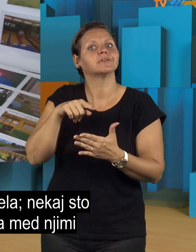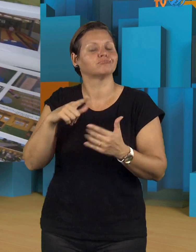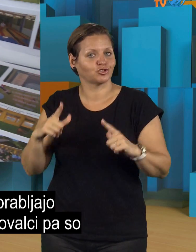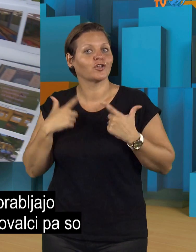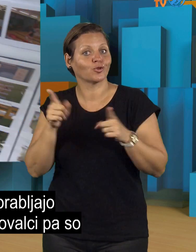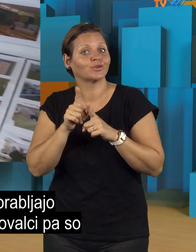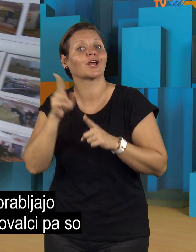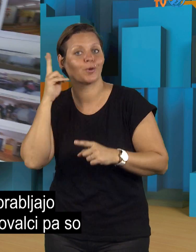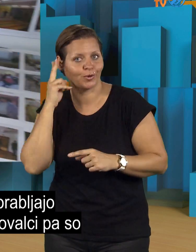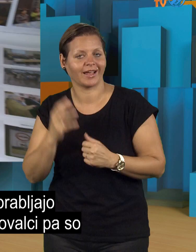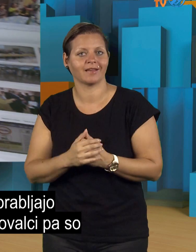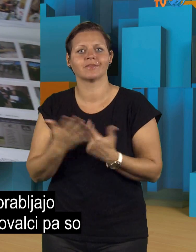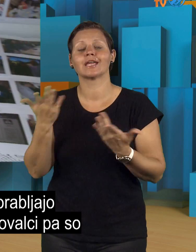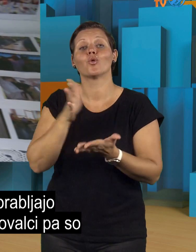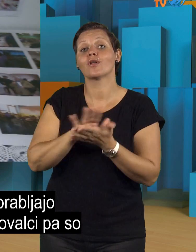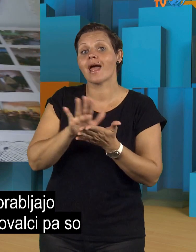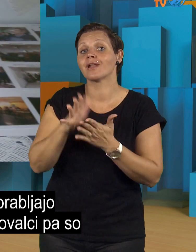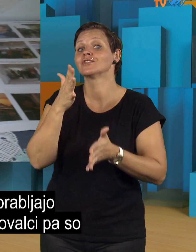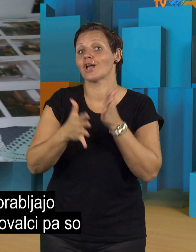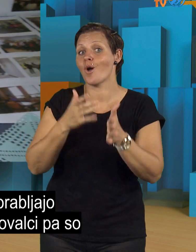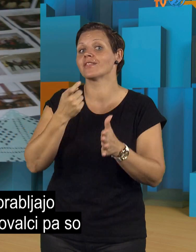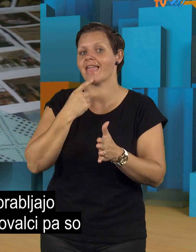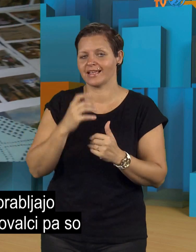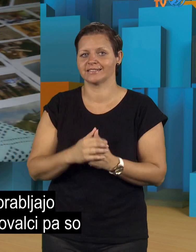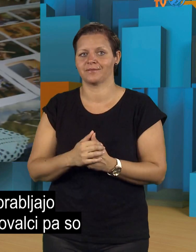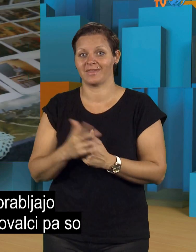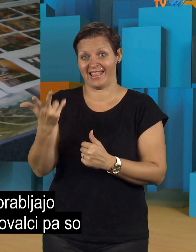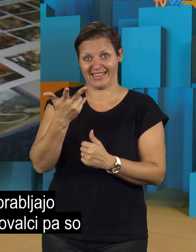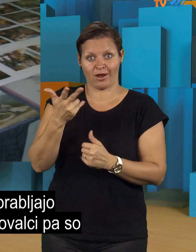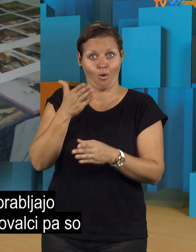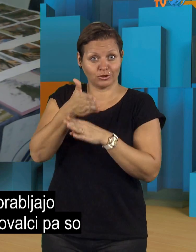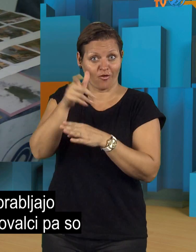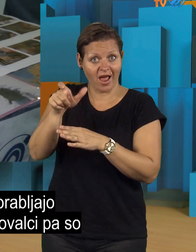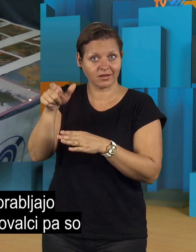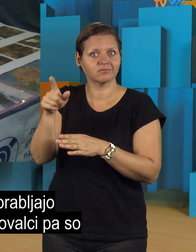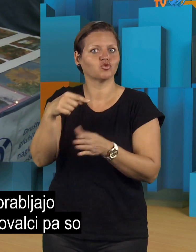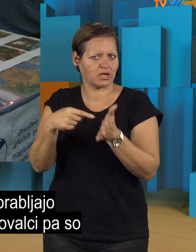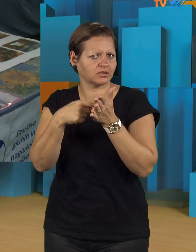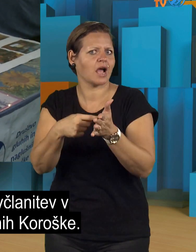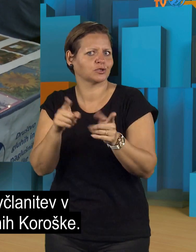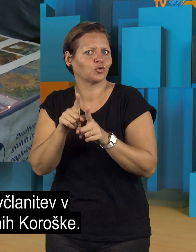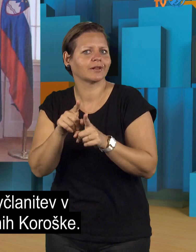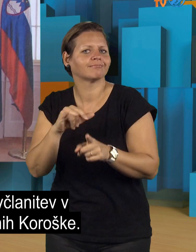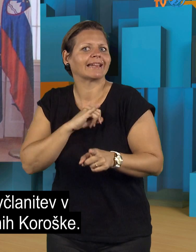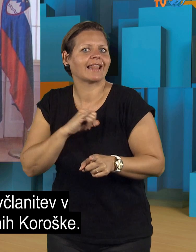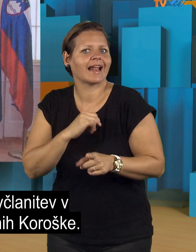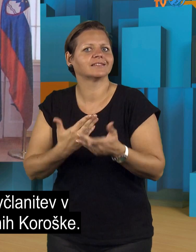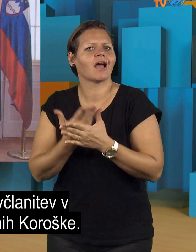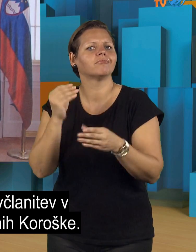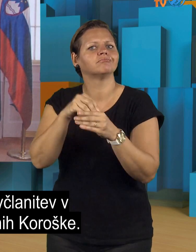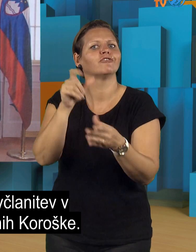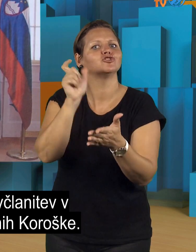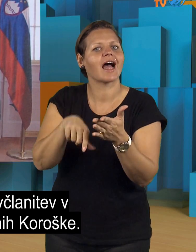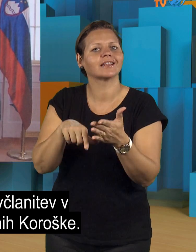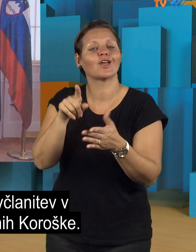uporabljajo znakovni jezik. 3 obiskovalci pa so izkazali tudi interes za včlanitev v Društvo gluhih in naglušnih